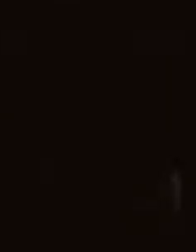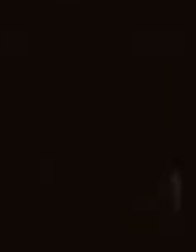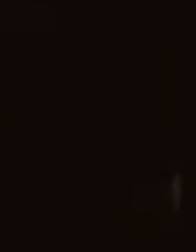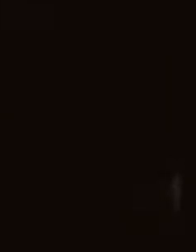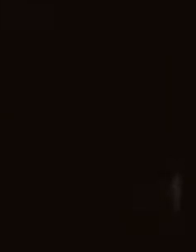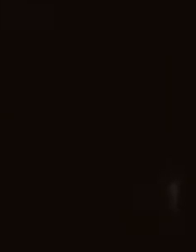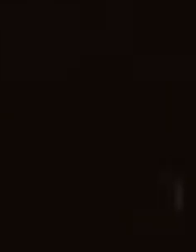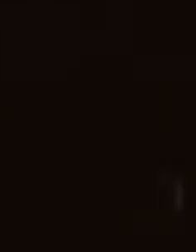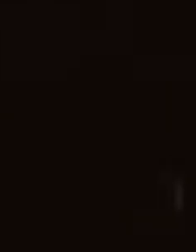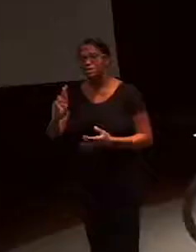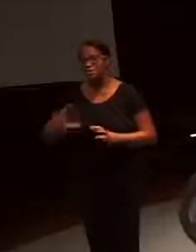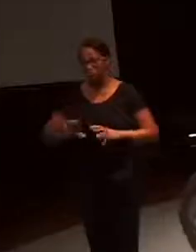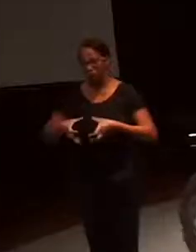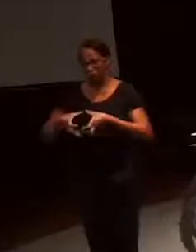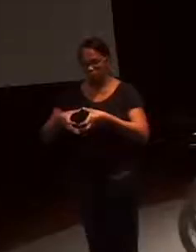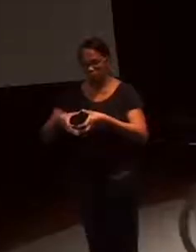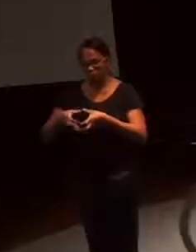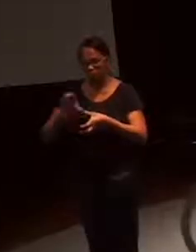representando o comitê.